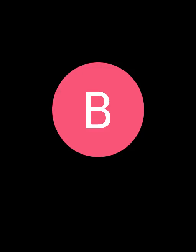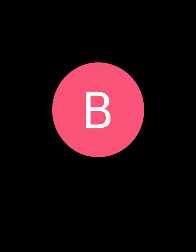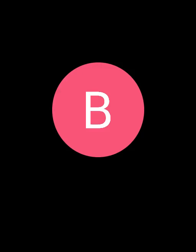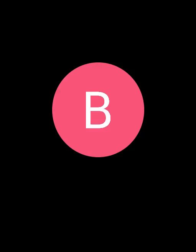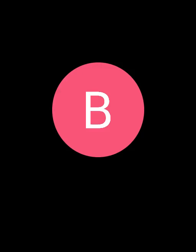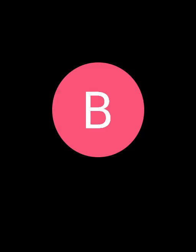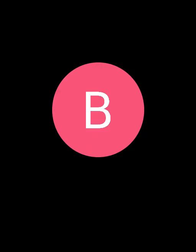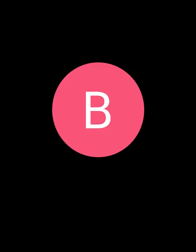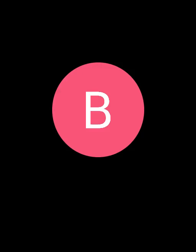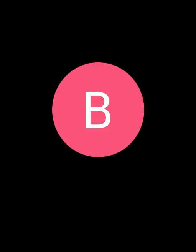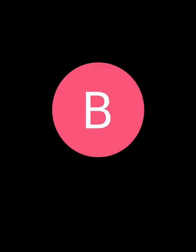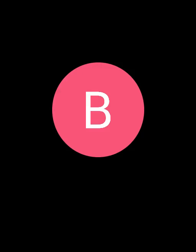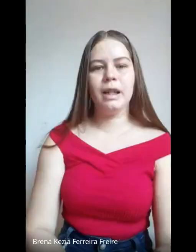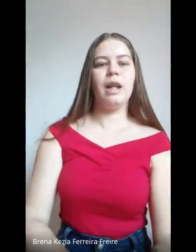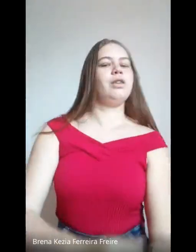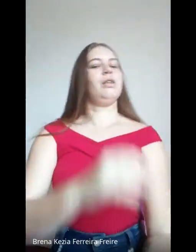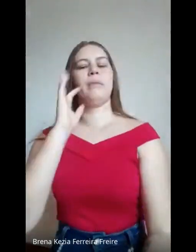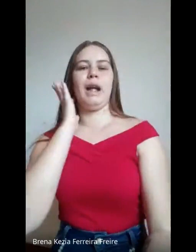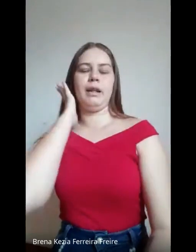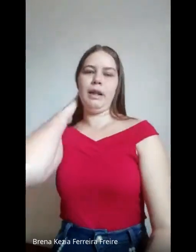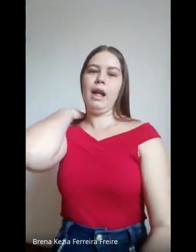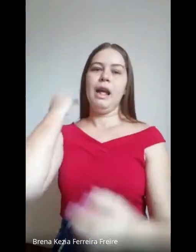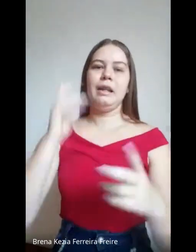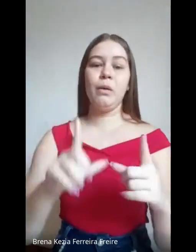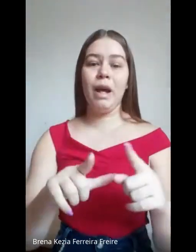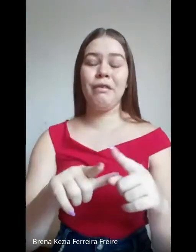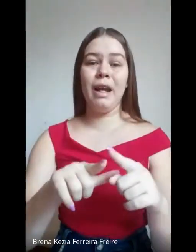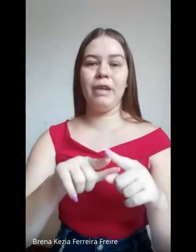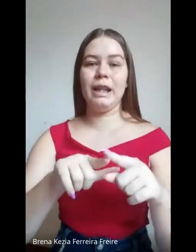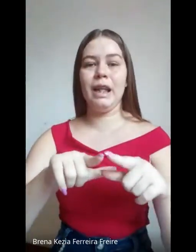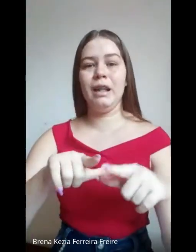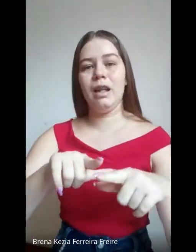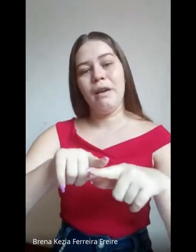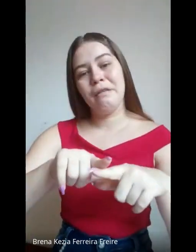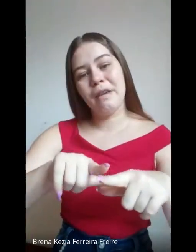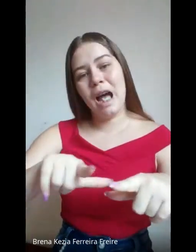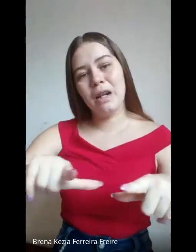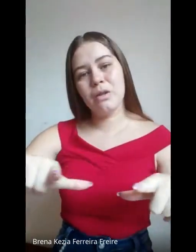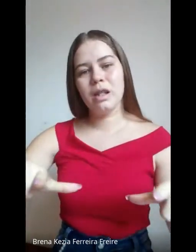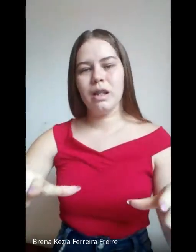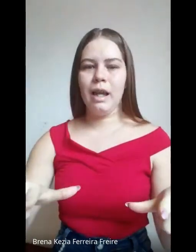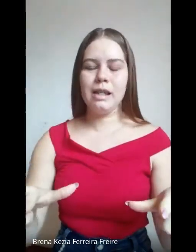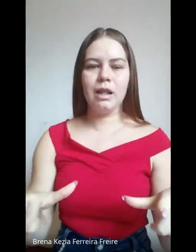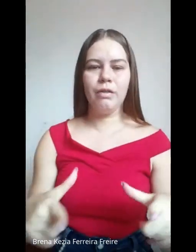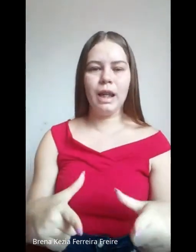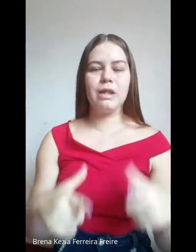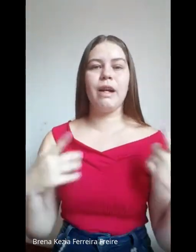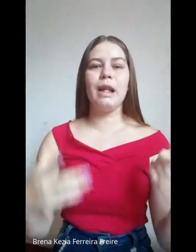Casa de praia. Verdade, Brian, né? Então, vai ter aí vários significados. Vai depender